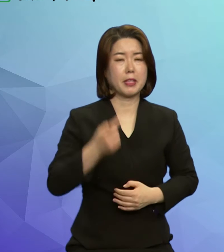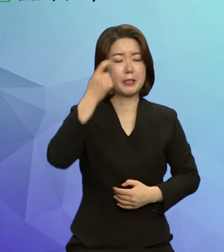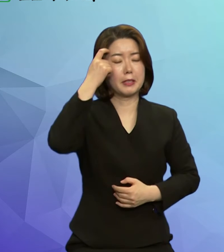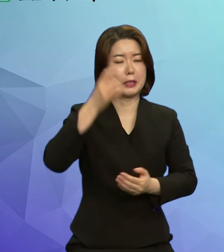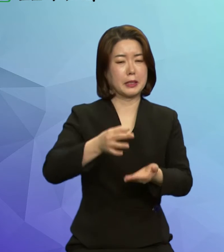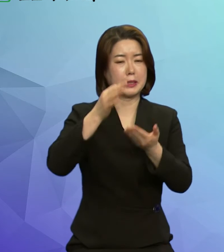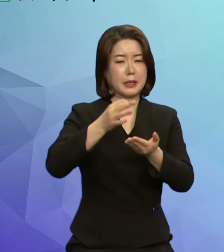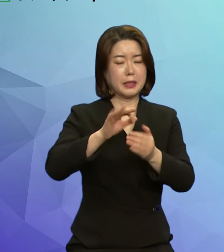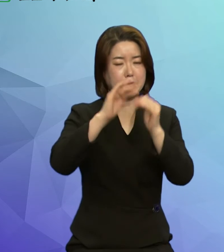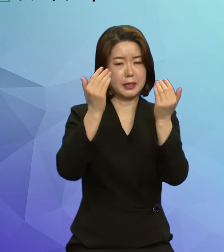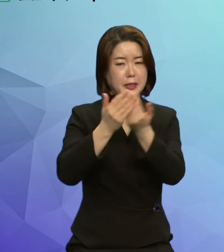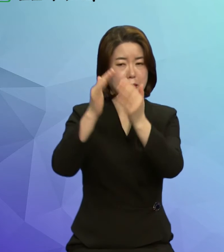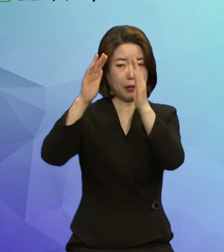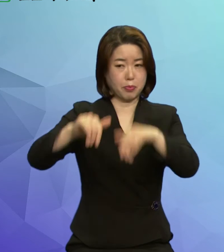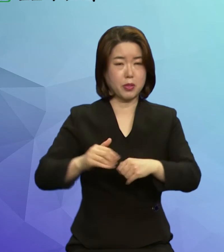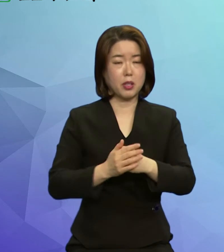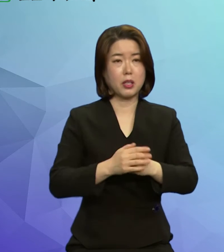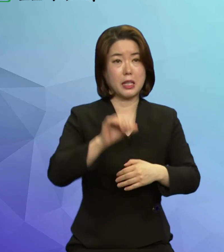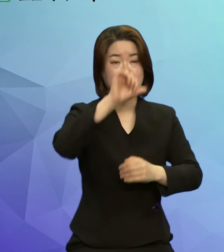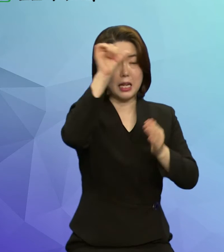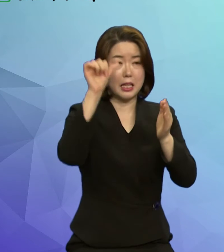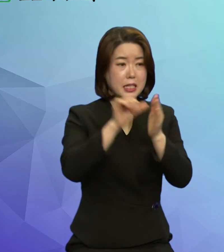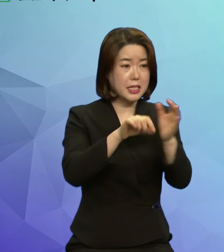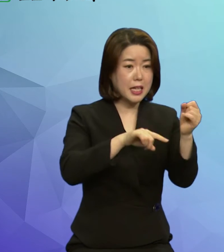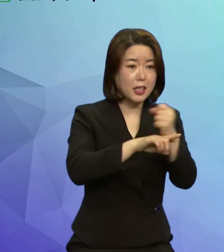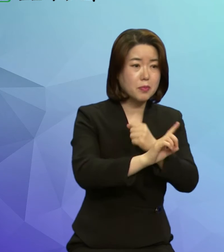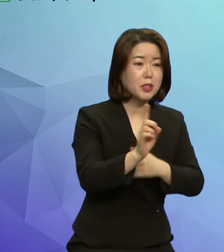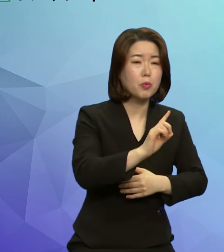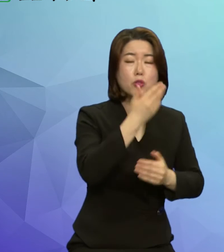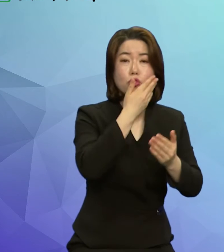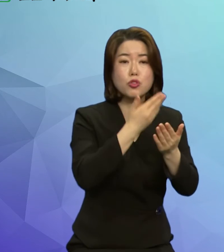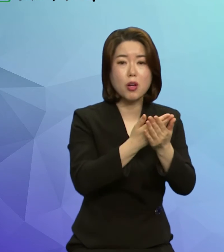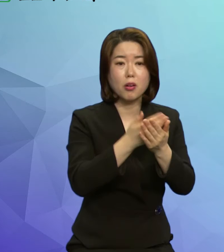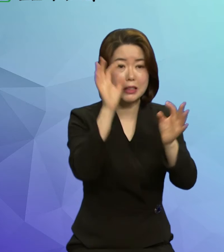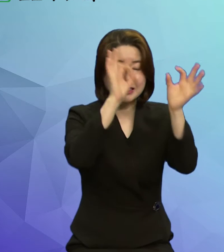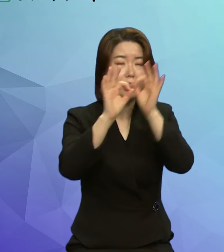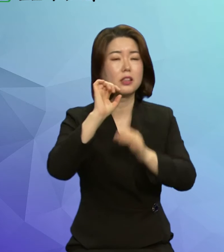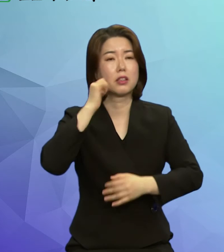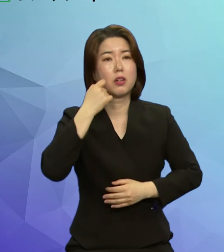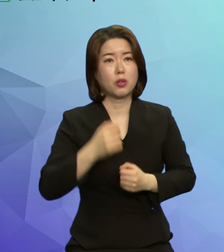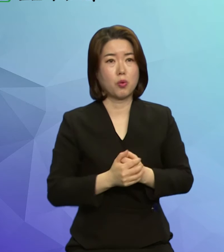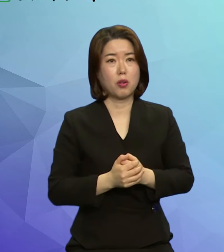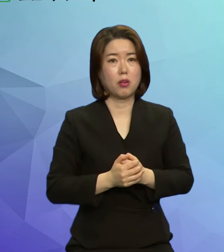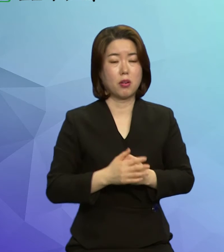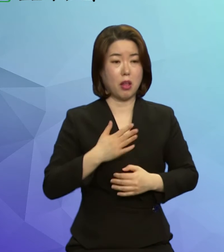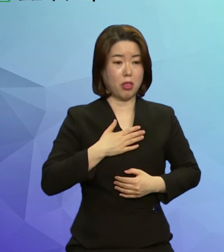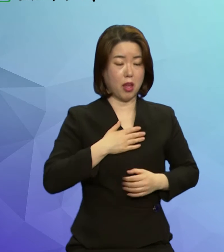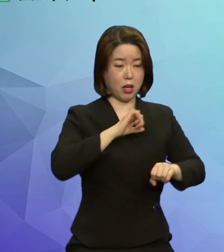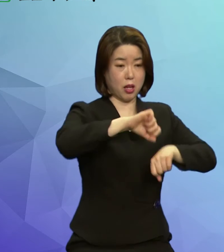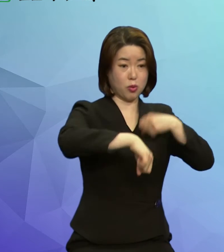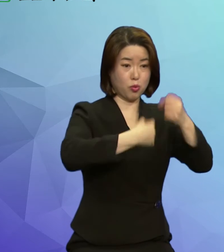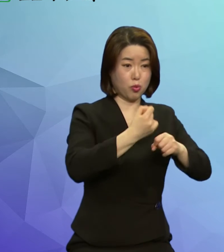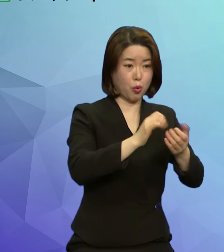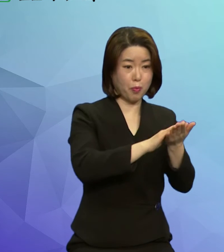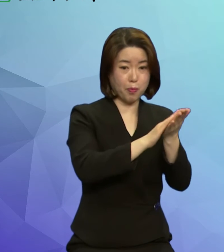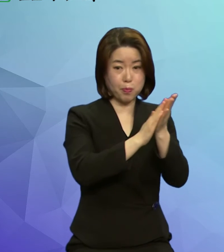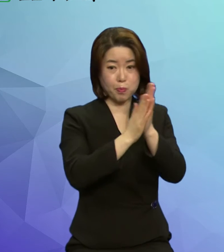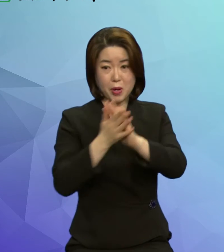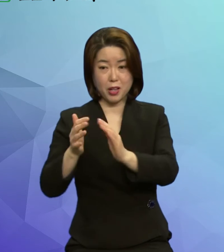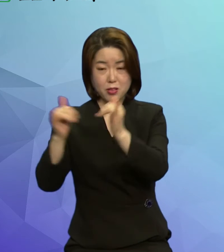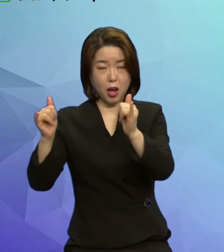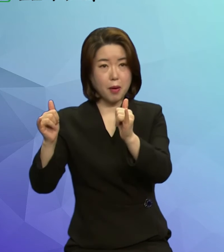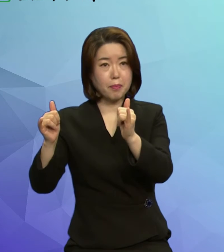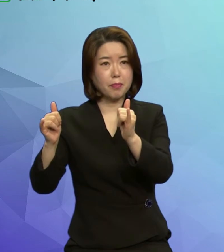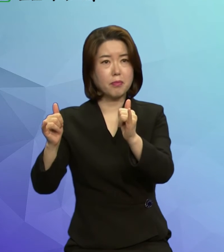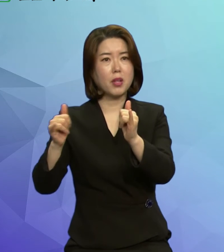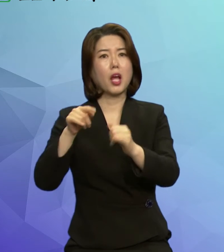가치관도 다 무너지는 거고 인생의 의미 자체를 찾을 수가 없어요. 우리가 동물에서 진화된 존재래.